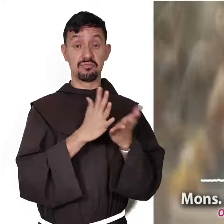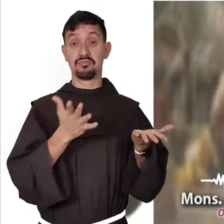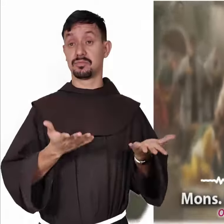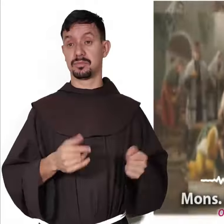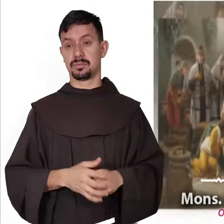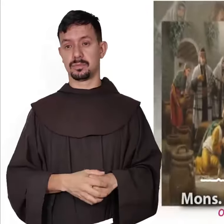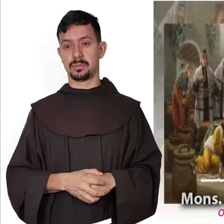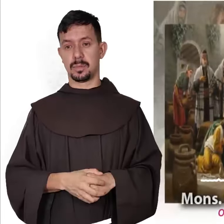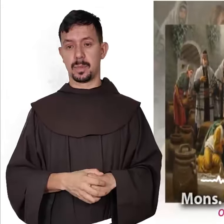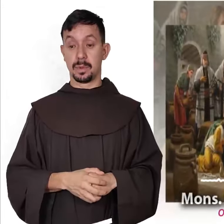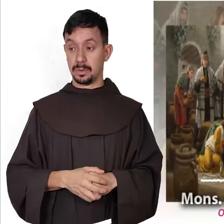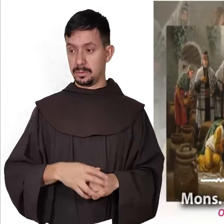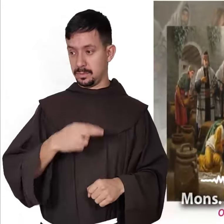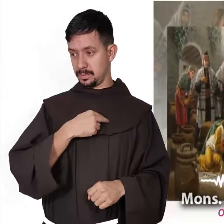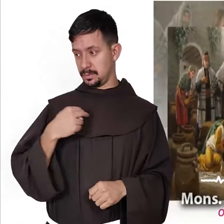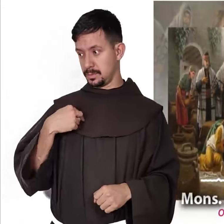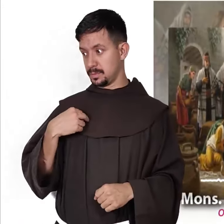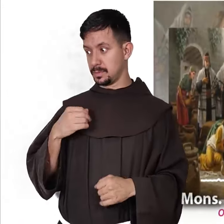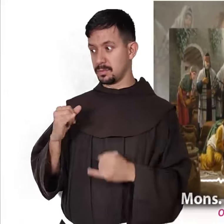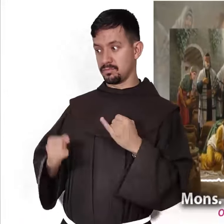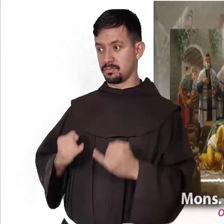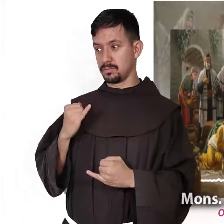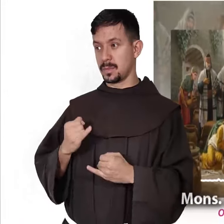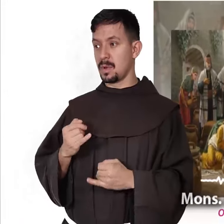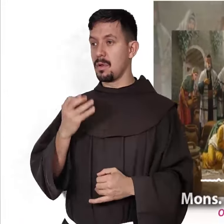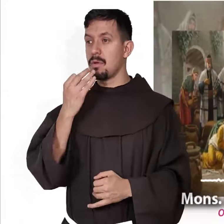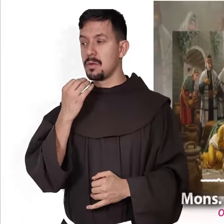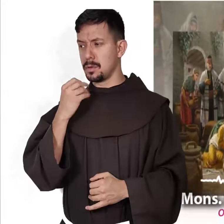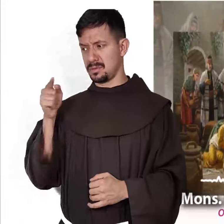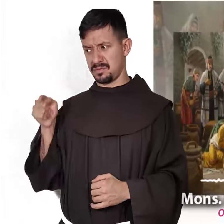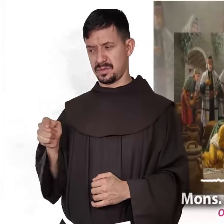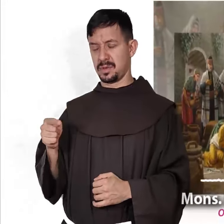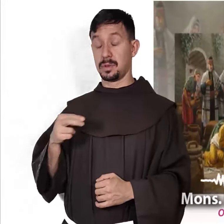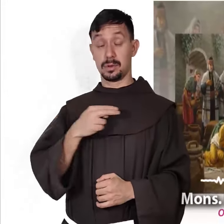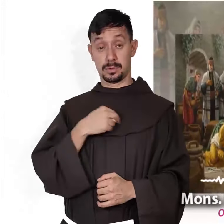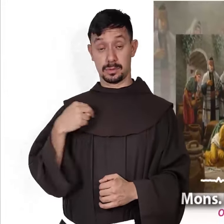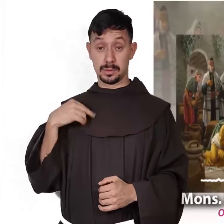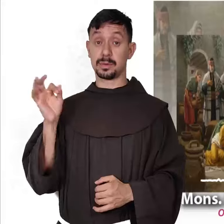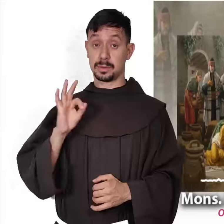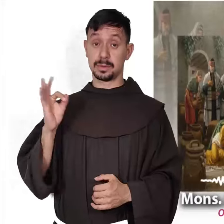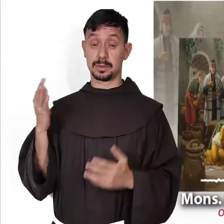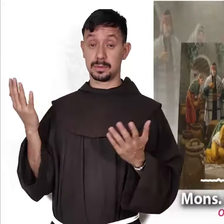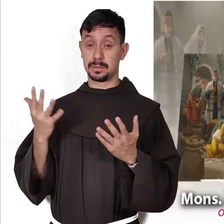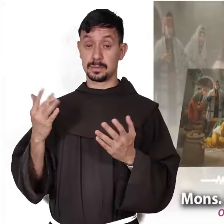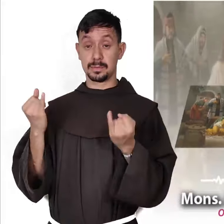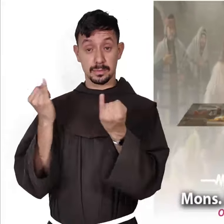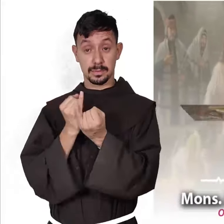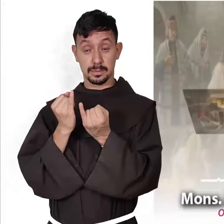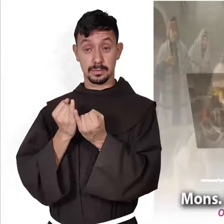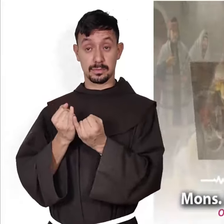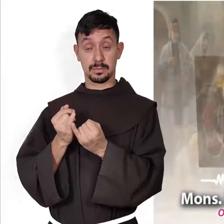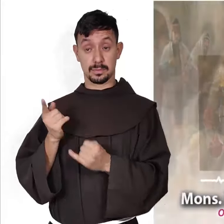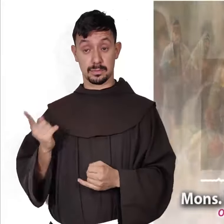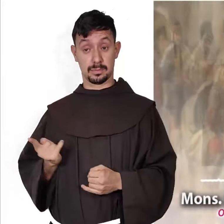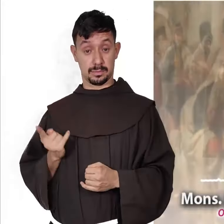había tenido. Juzgamos nosotros duramente al fariseo, pero si nos ponemos en su lugar, quizás hiciéramos